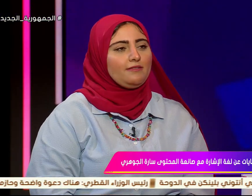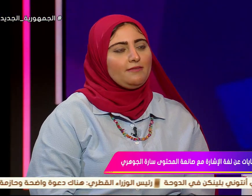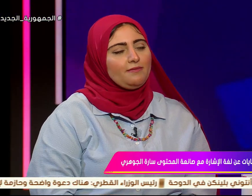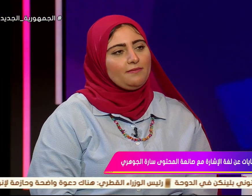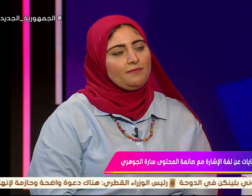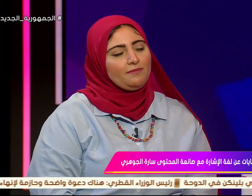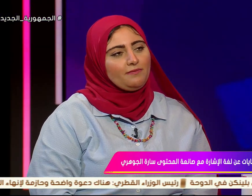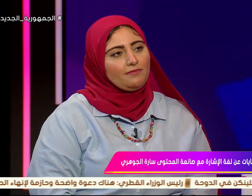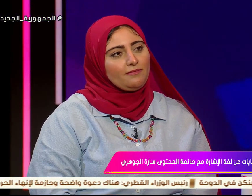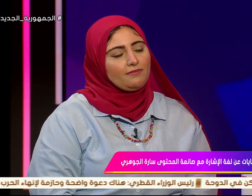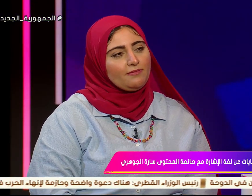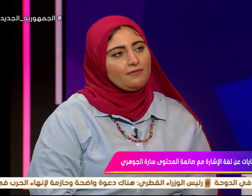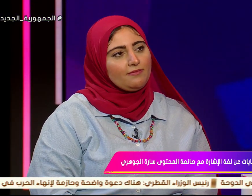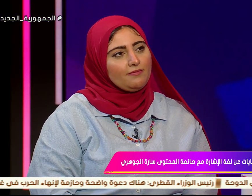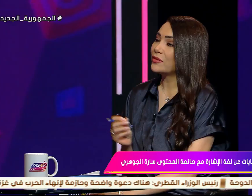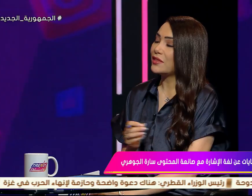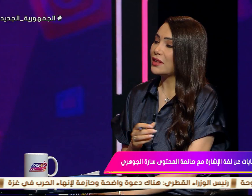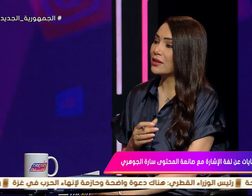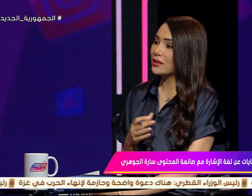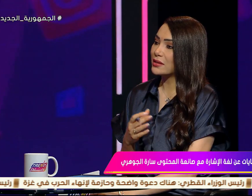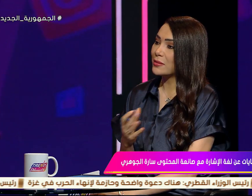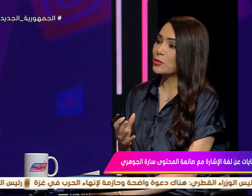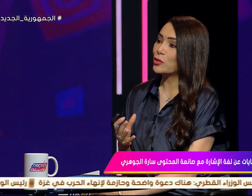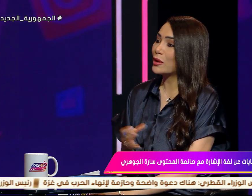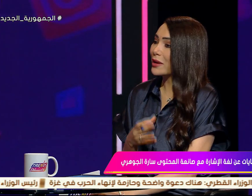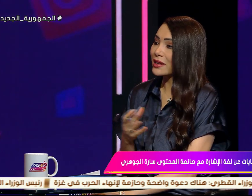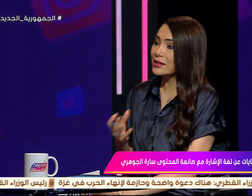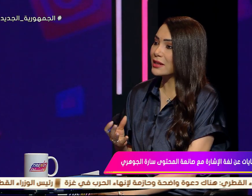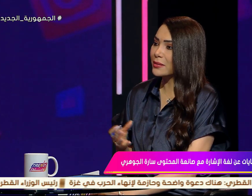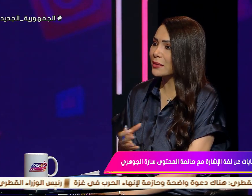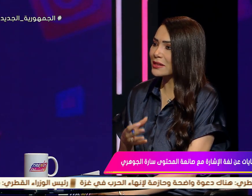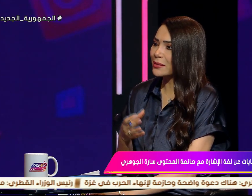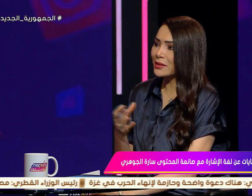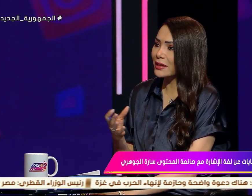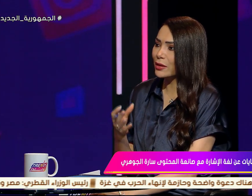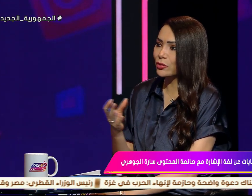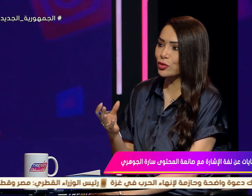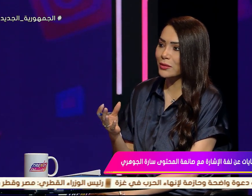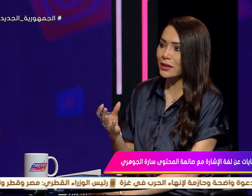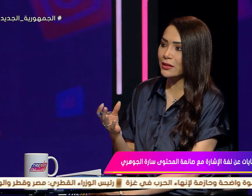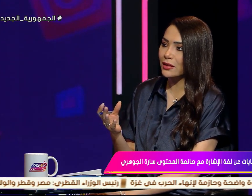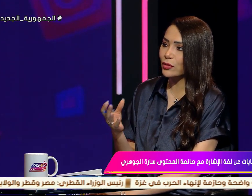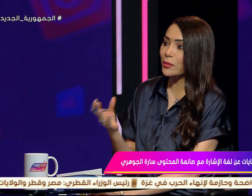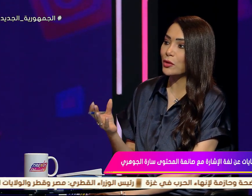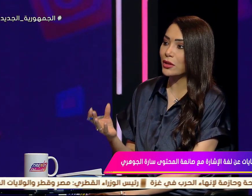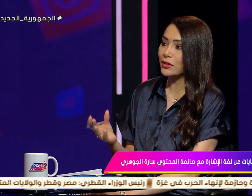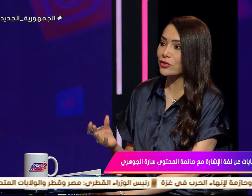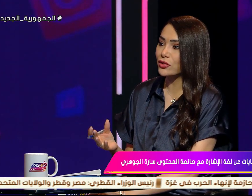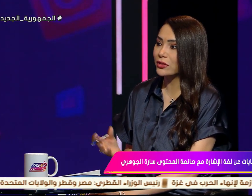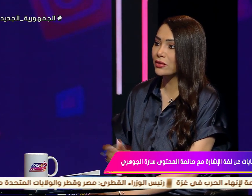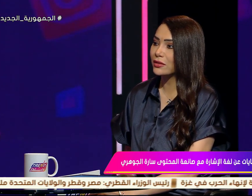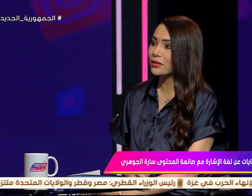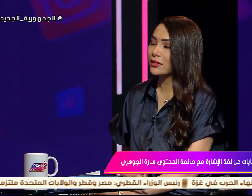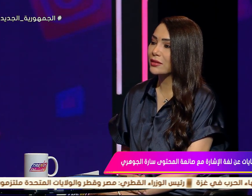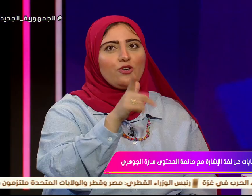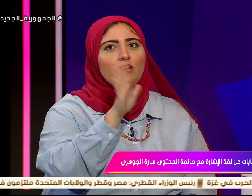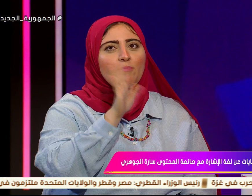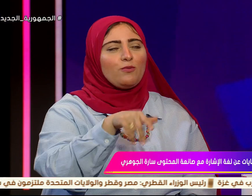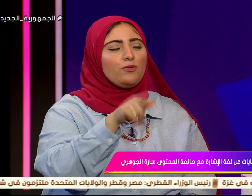واحده طيب هل فعلا في زي ما بيقولوا انواع كتيره مثلا 200 او 300 نوع من لغه الاشاره اه لغه الاشاره موجود